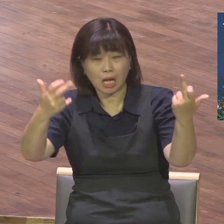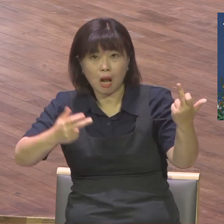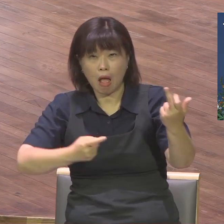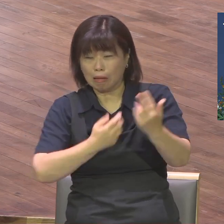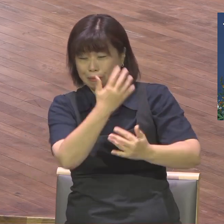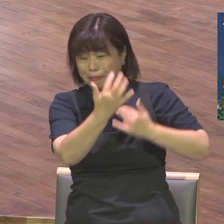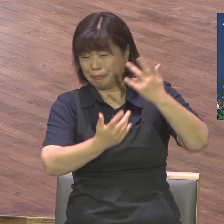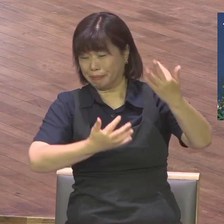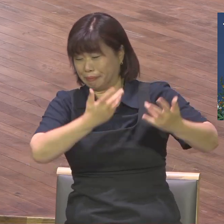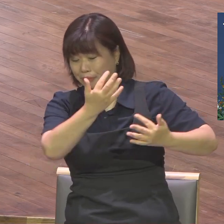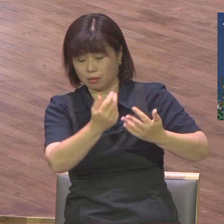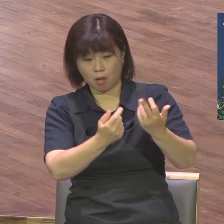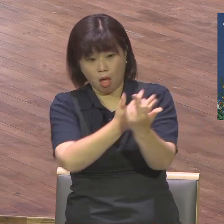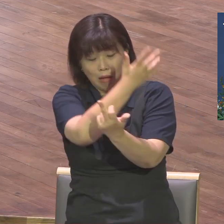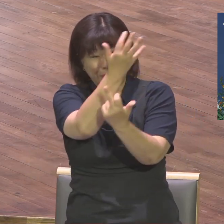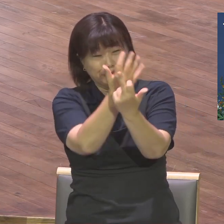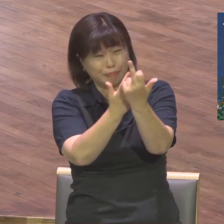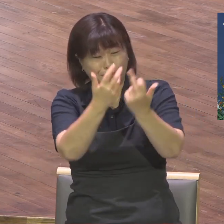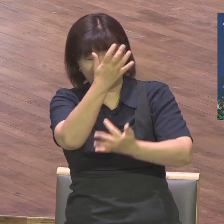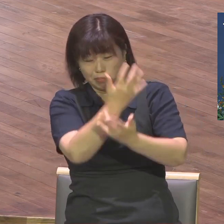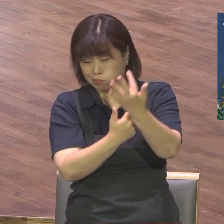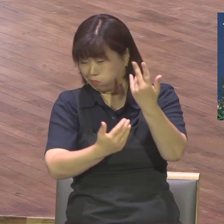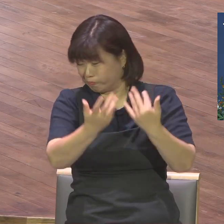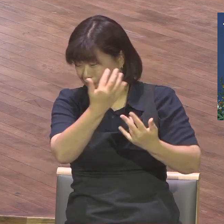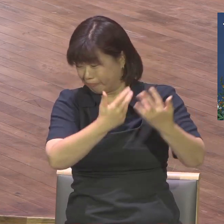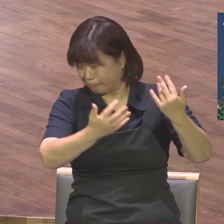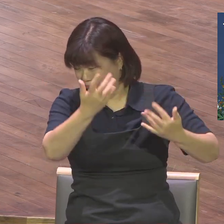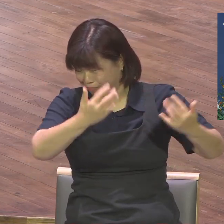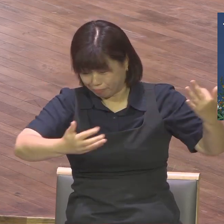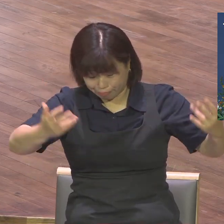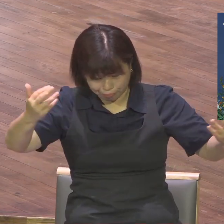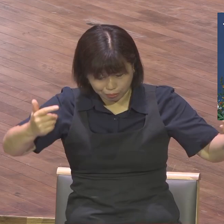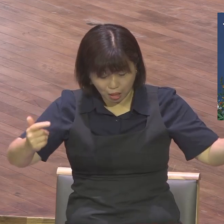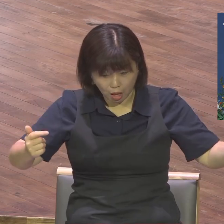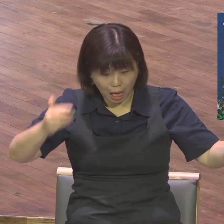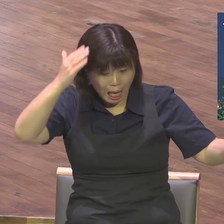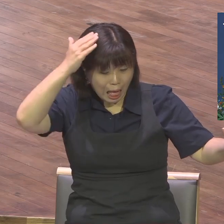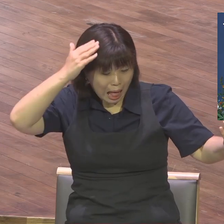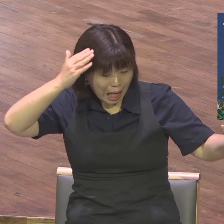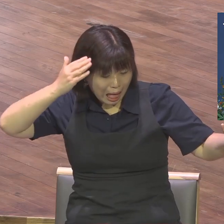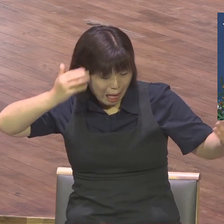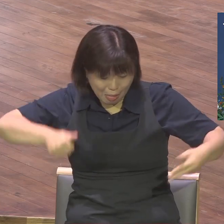시간이 지나면 언제 그랬듯이 곳곳에 푸릇푸릇